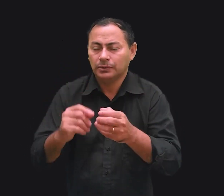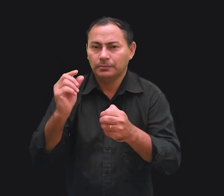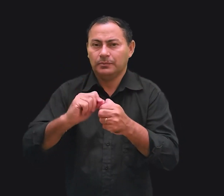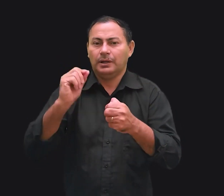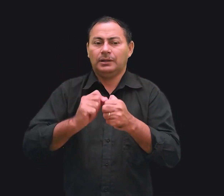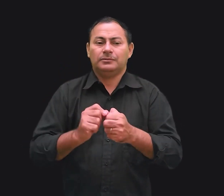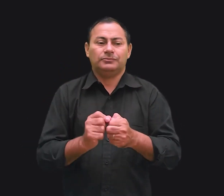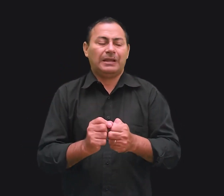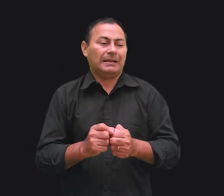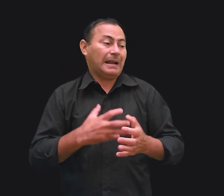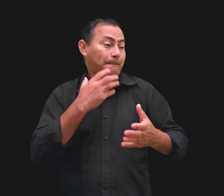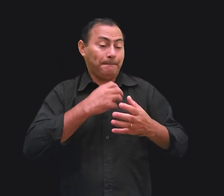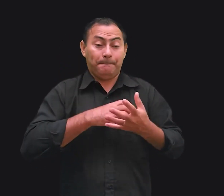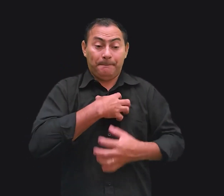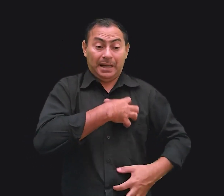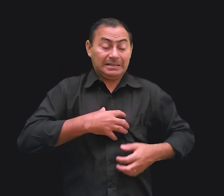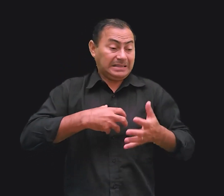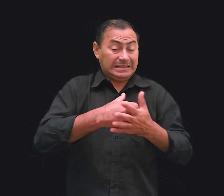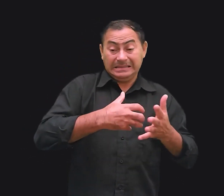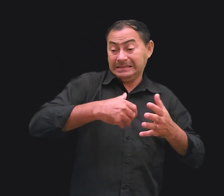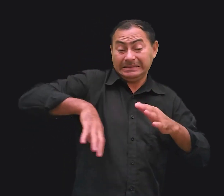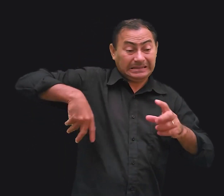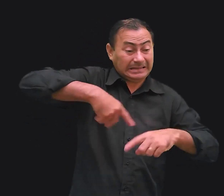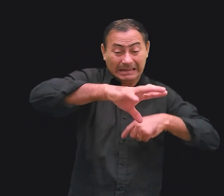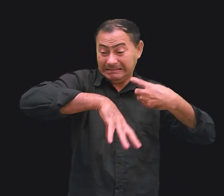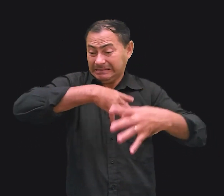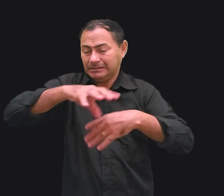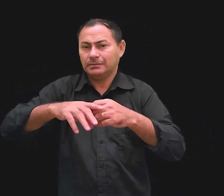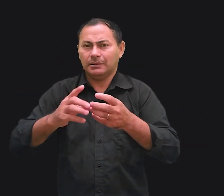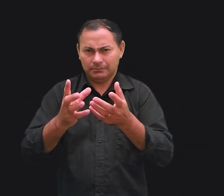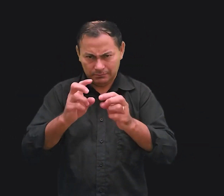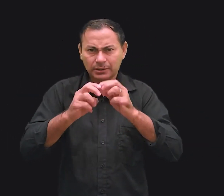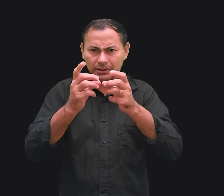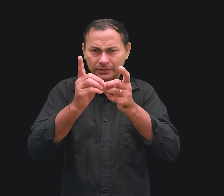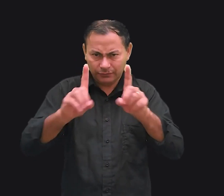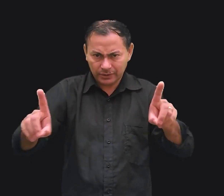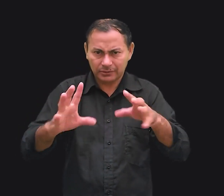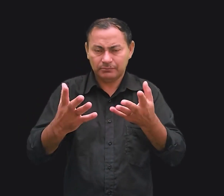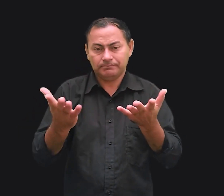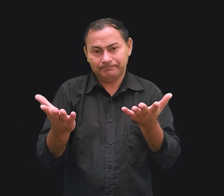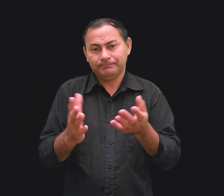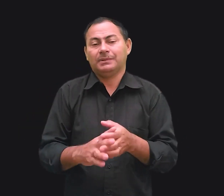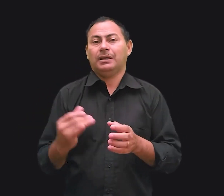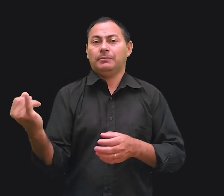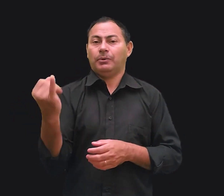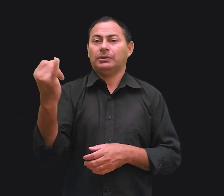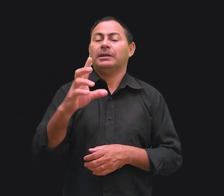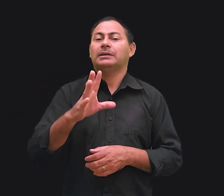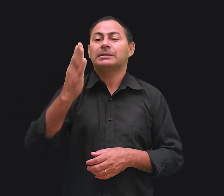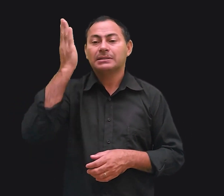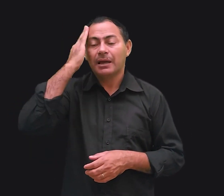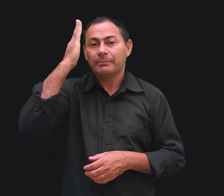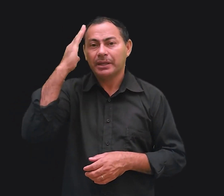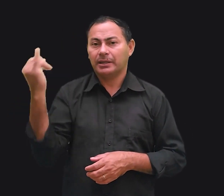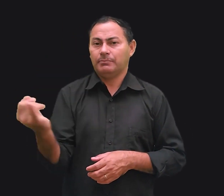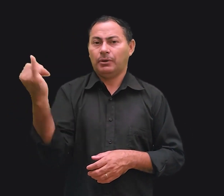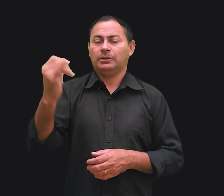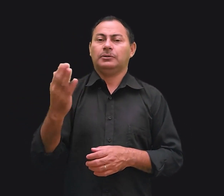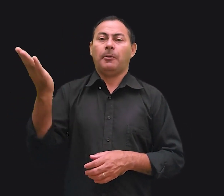tudo o que ele fazia era chutar a parede. Era caso de divórcio, não era? É extremamente importante reconhecer a importância